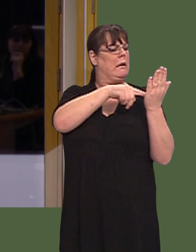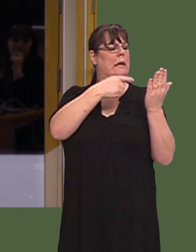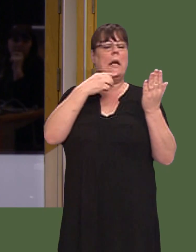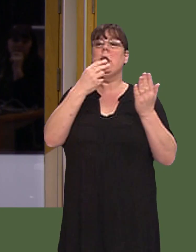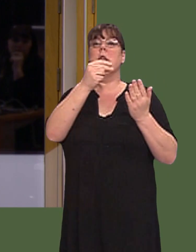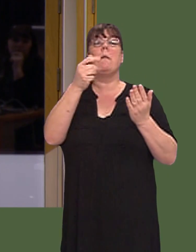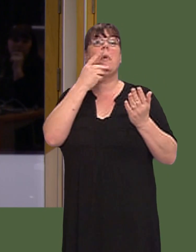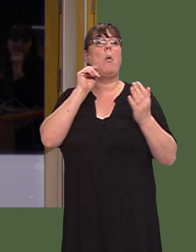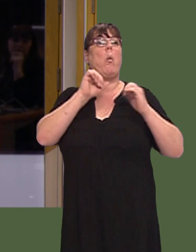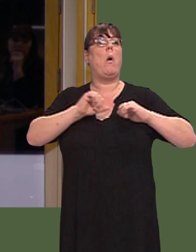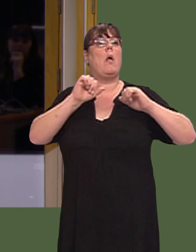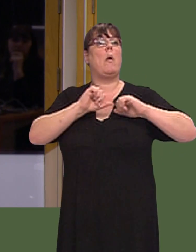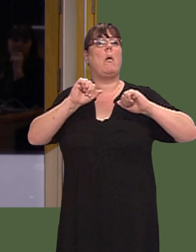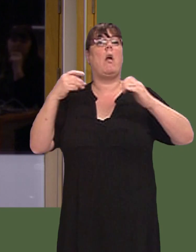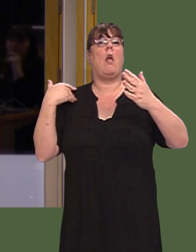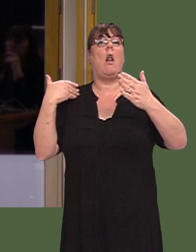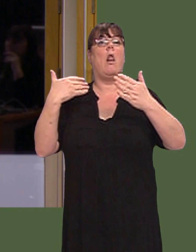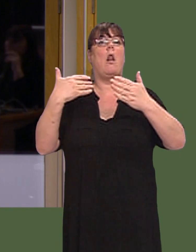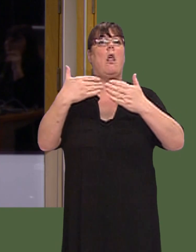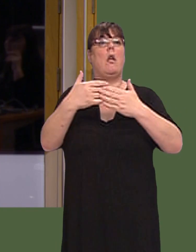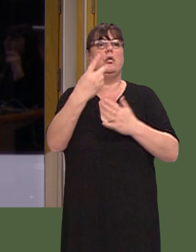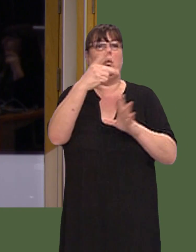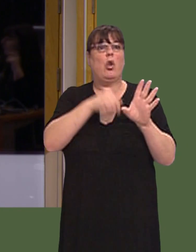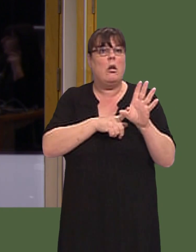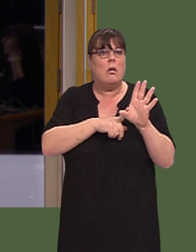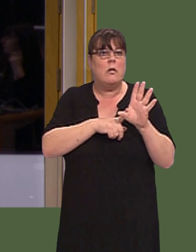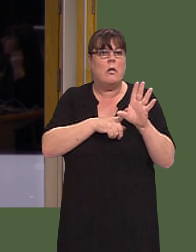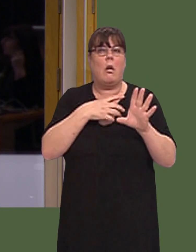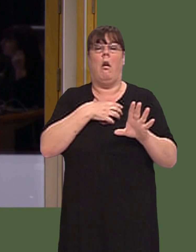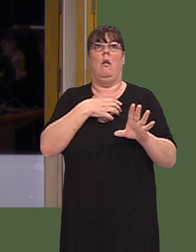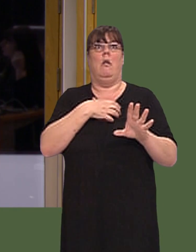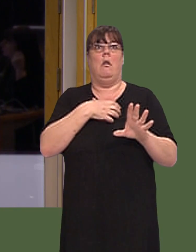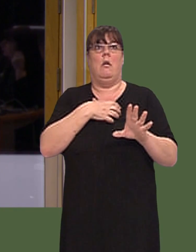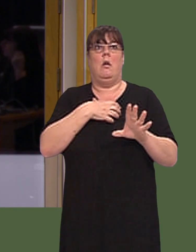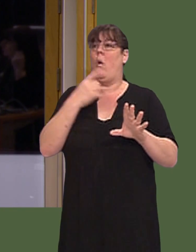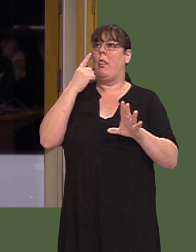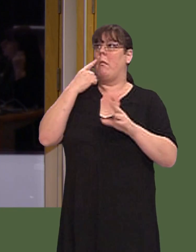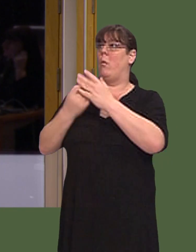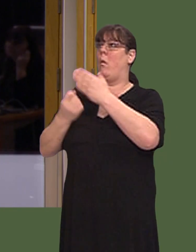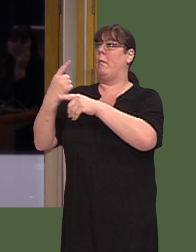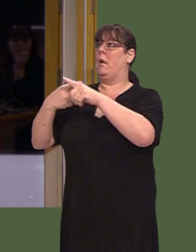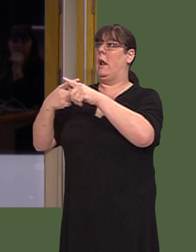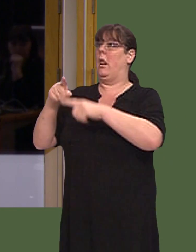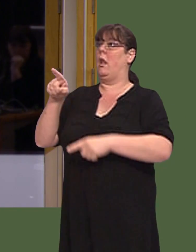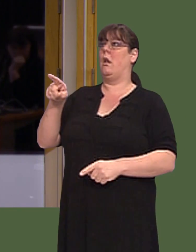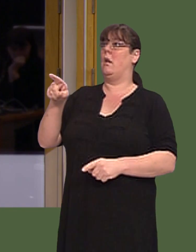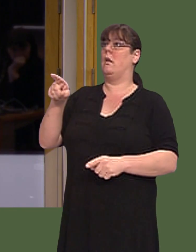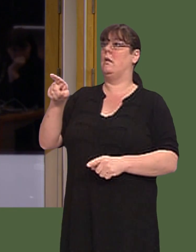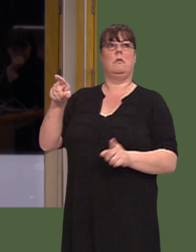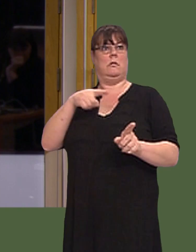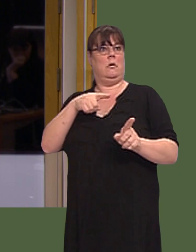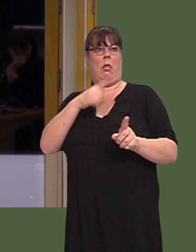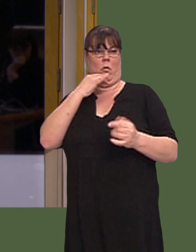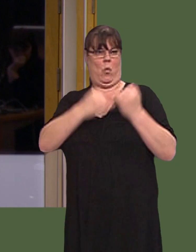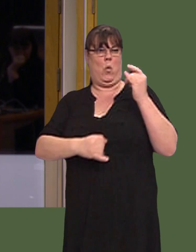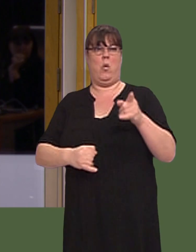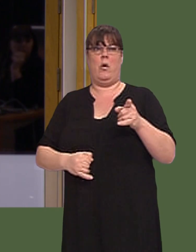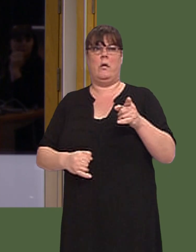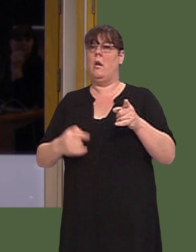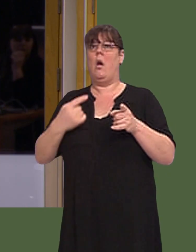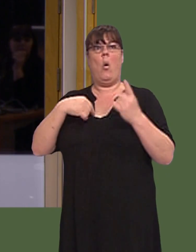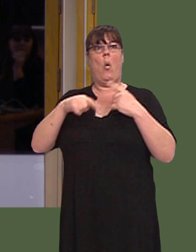yna feddygfeydd eraill o dan bwysau. Mae yna 3 o'r meddygfeydd, a gweud y gwir, gyda dim ond un meddyg teulu. Mae